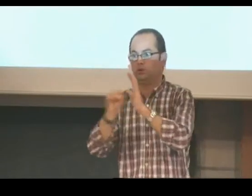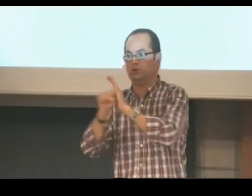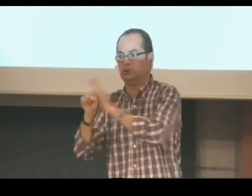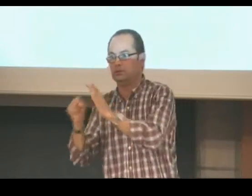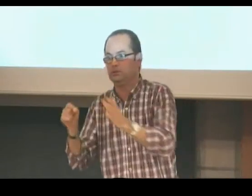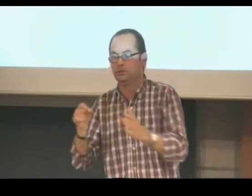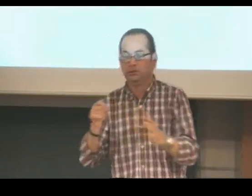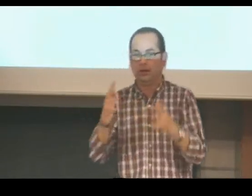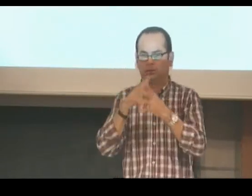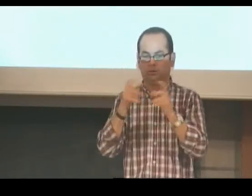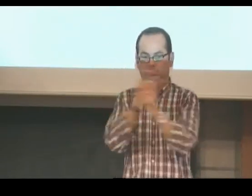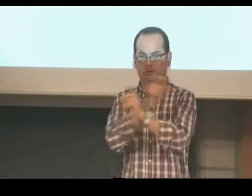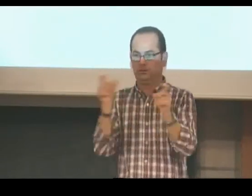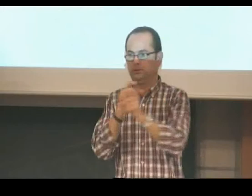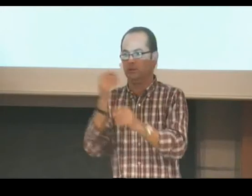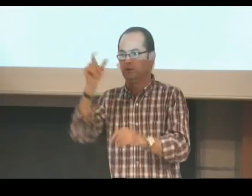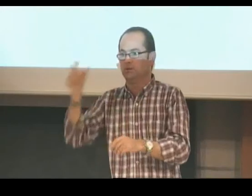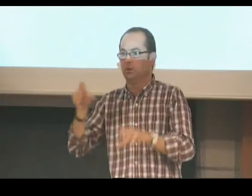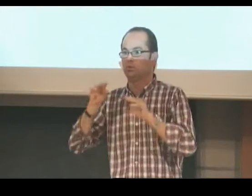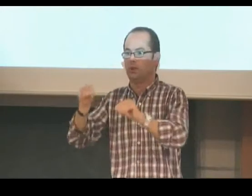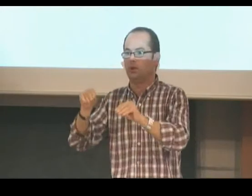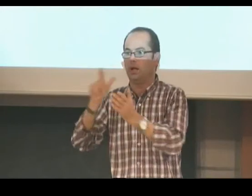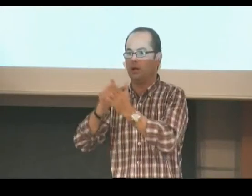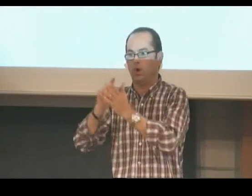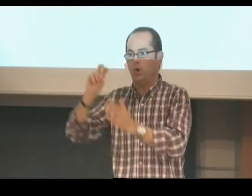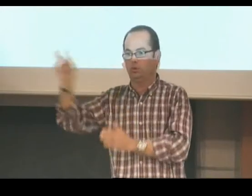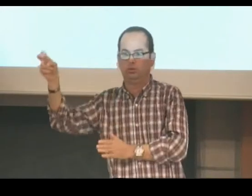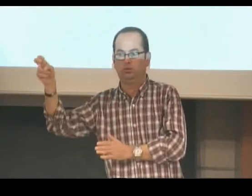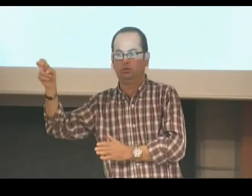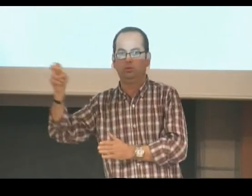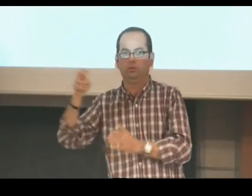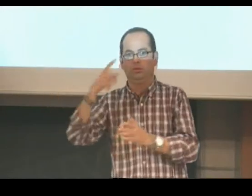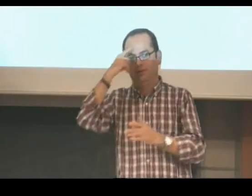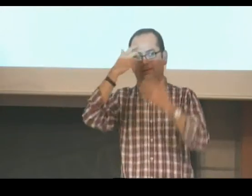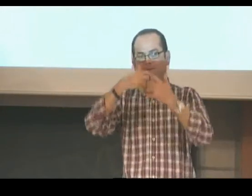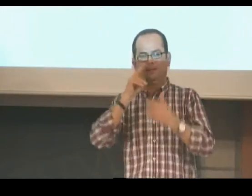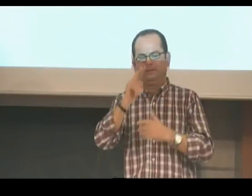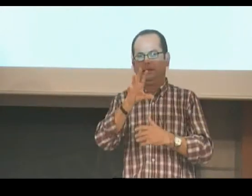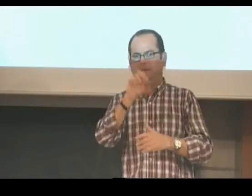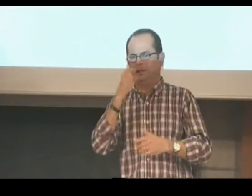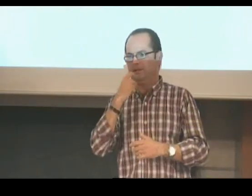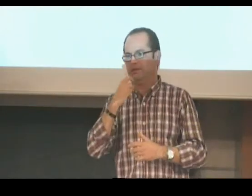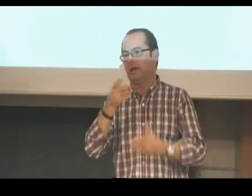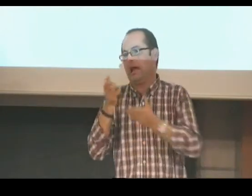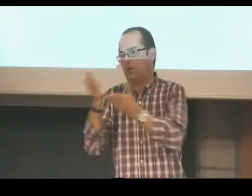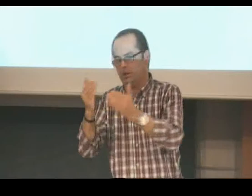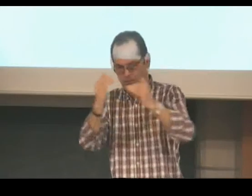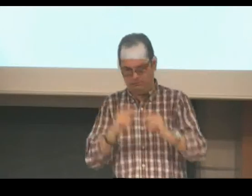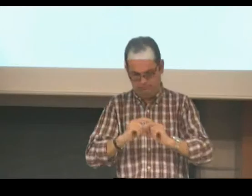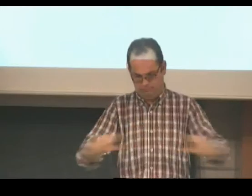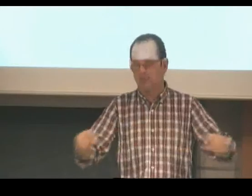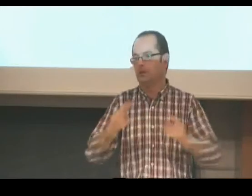de transcripció es farà a través de les gloses en llengua de signes catalana, que potser molts usuaris no